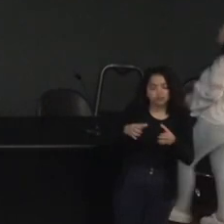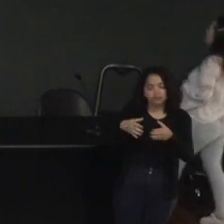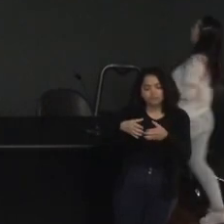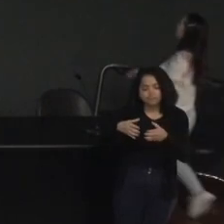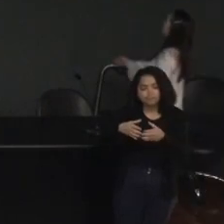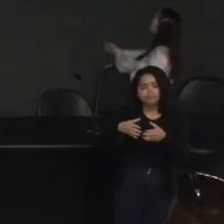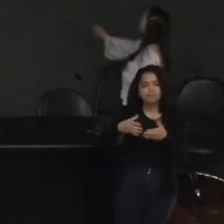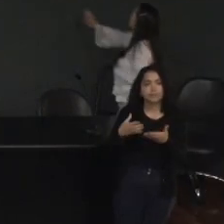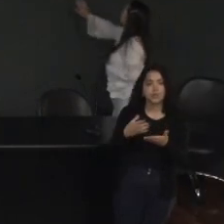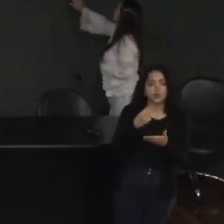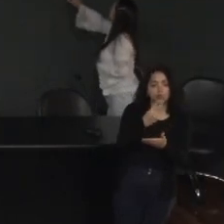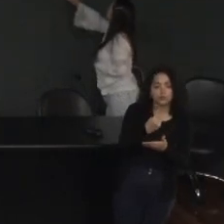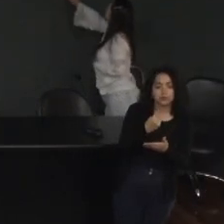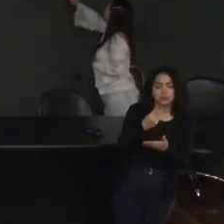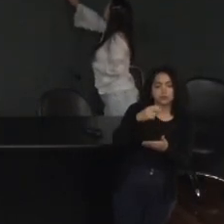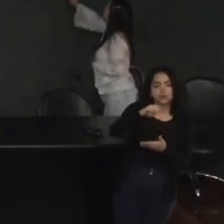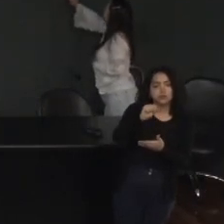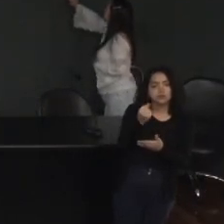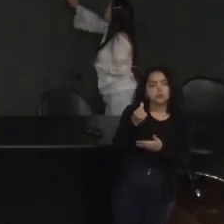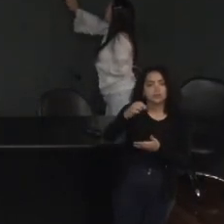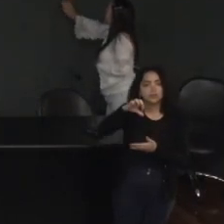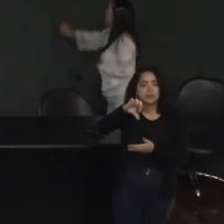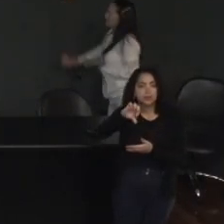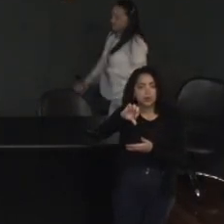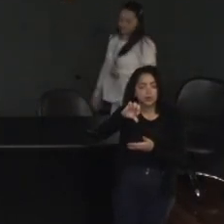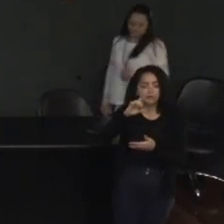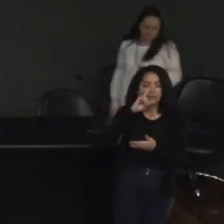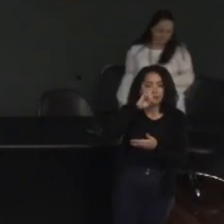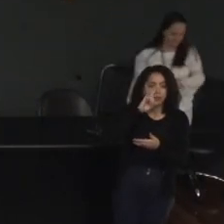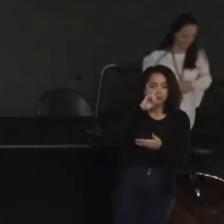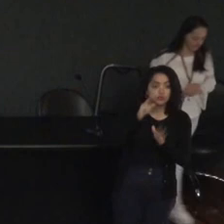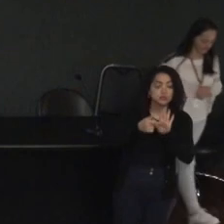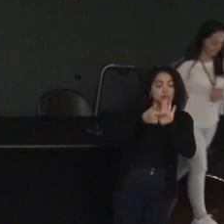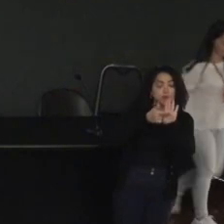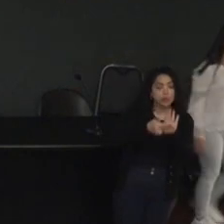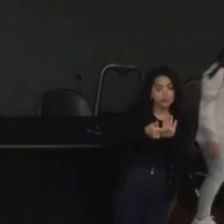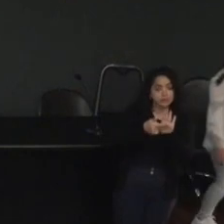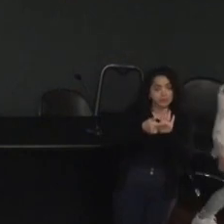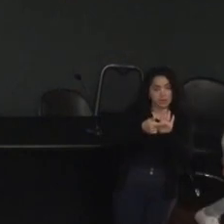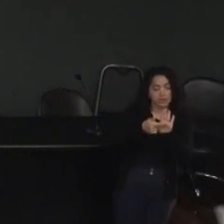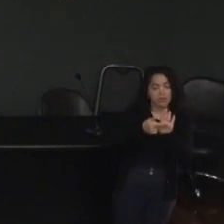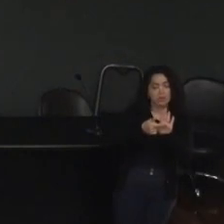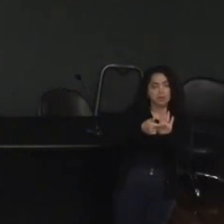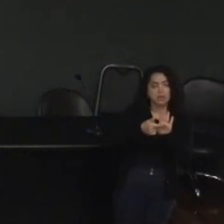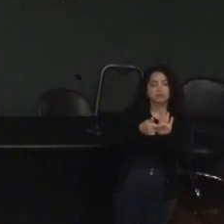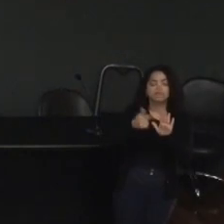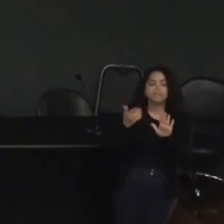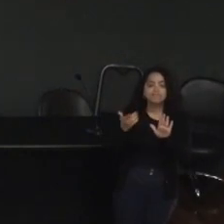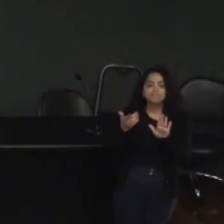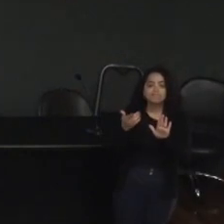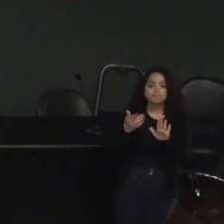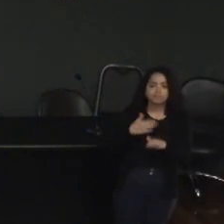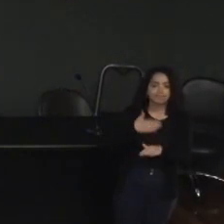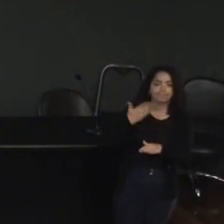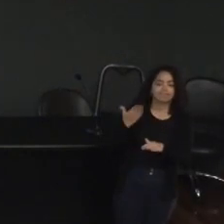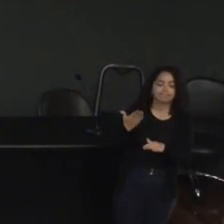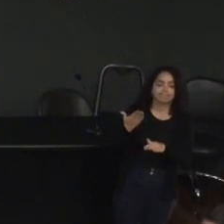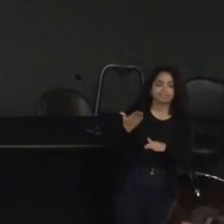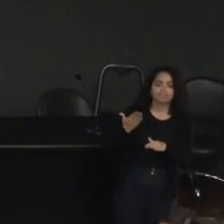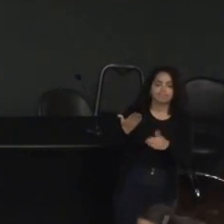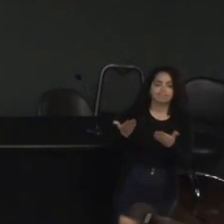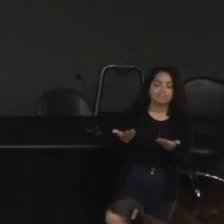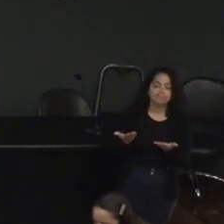289 riscos se eu trouxer para vocês essa sala 289 isso vocês surtam vocês